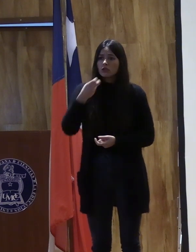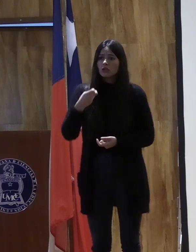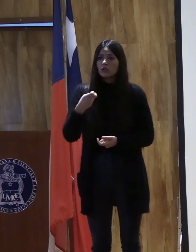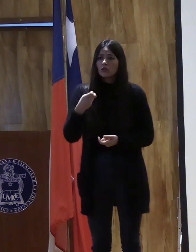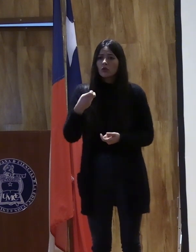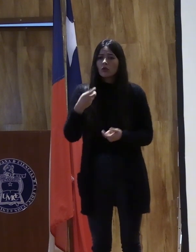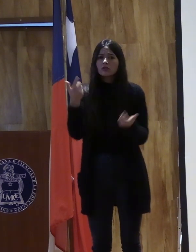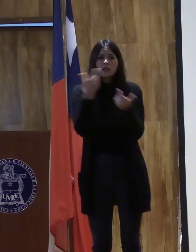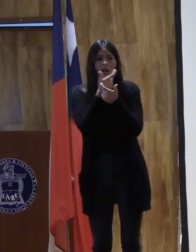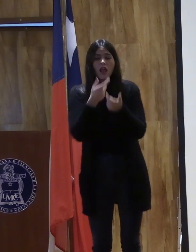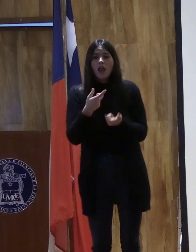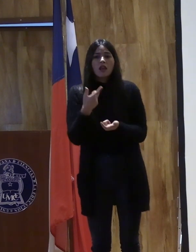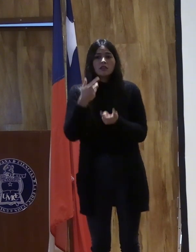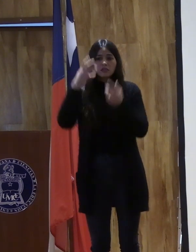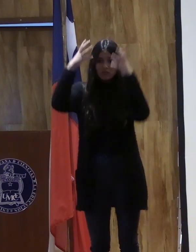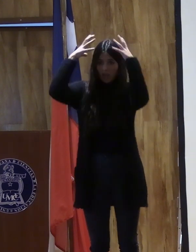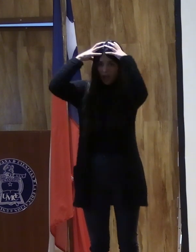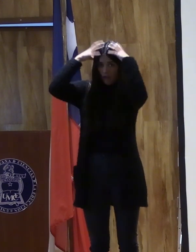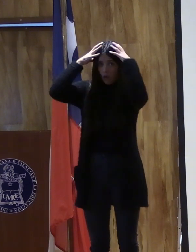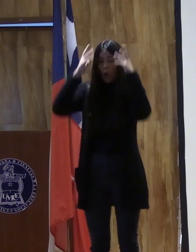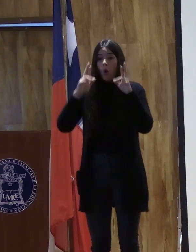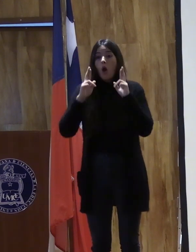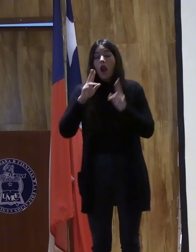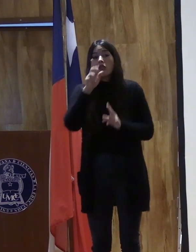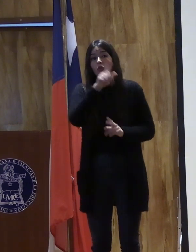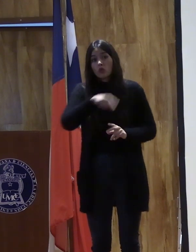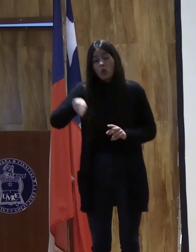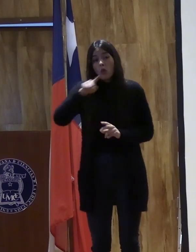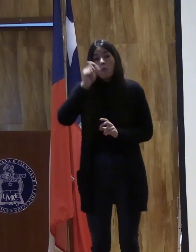dice la Mafalda, el cerebro es muy bueno, ojalá todo el mundo tuviera uno,